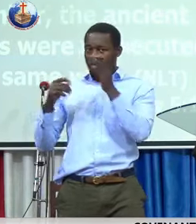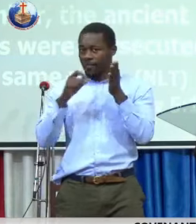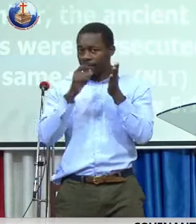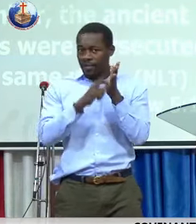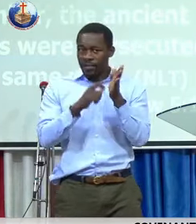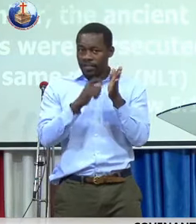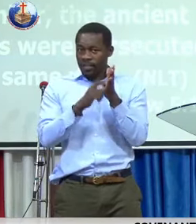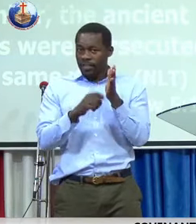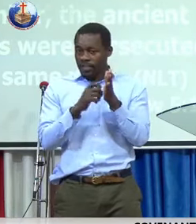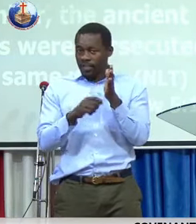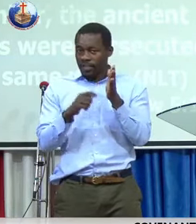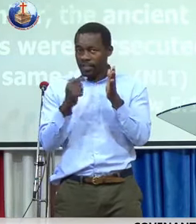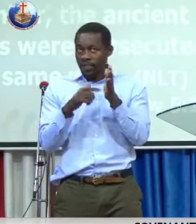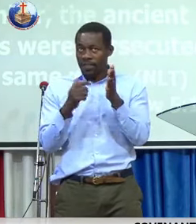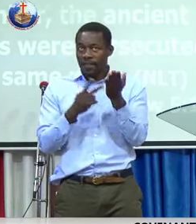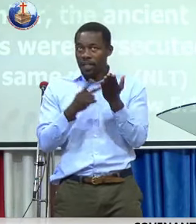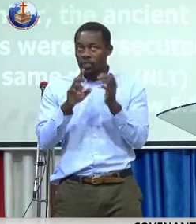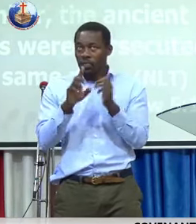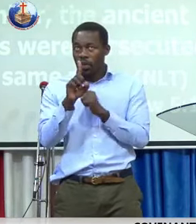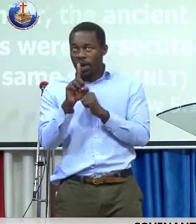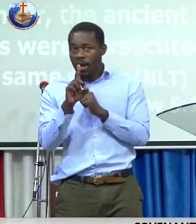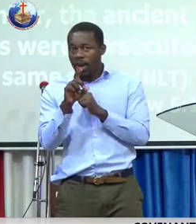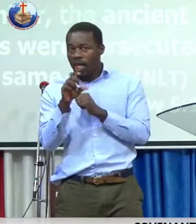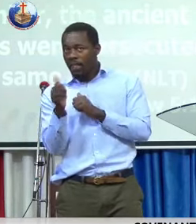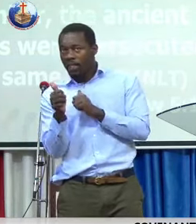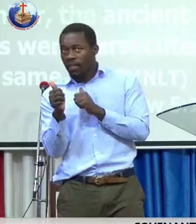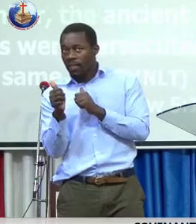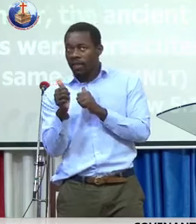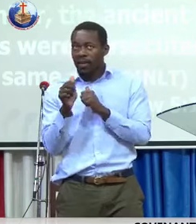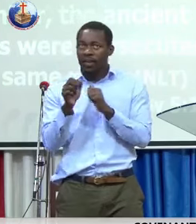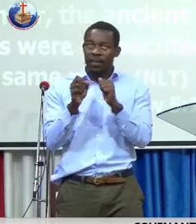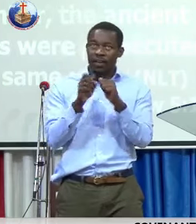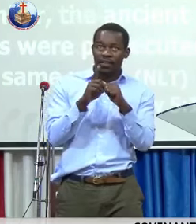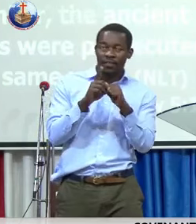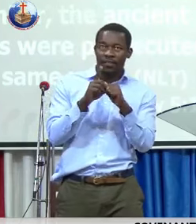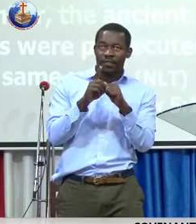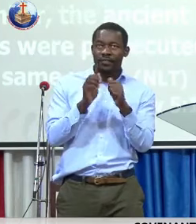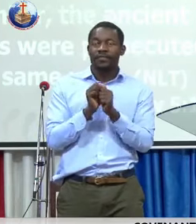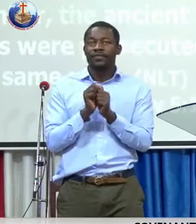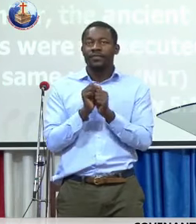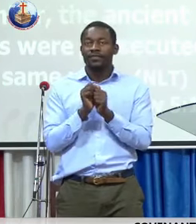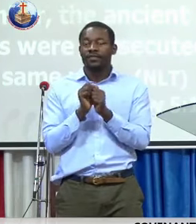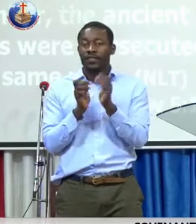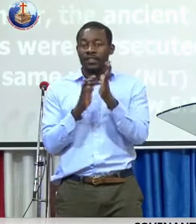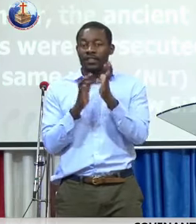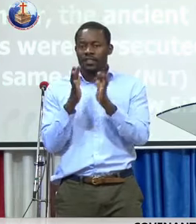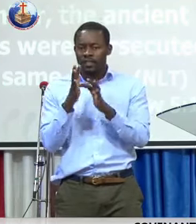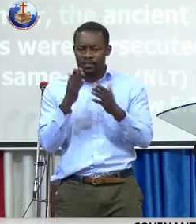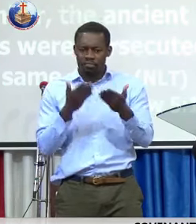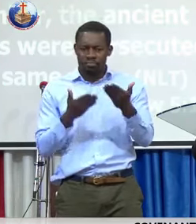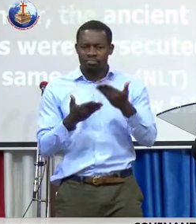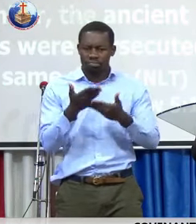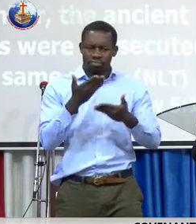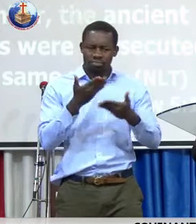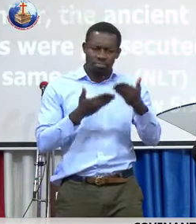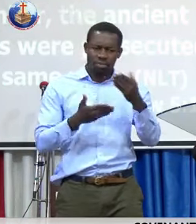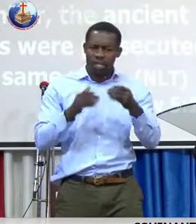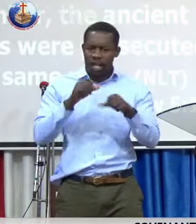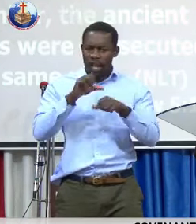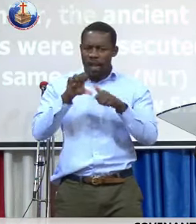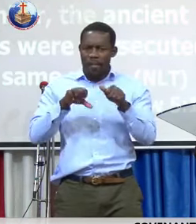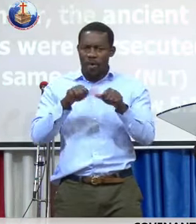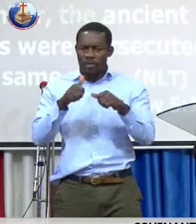verse 1 and verse 11. Na katika ile sura za kwanza, kuanzia mstari wa kwanza hadi 11. He was describing the impending persecution and